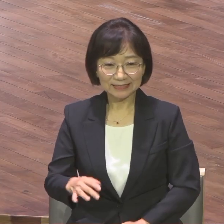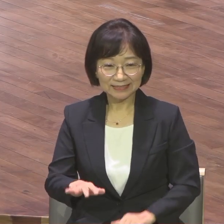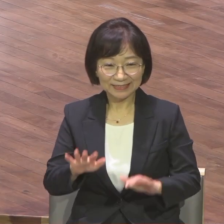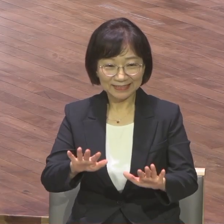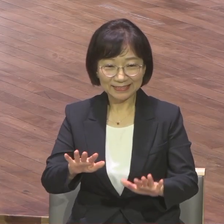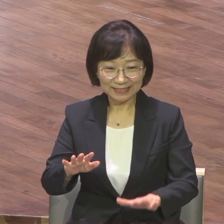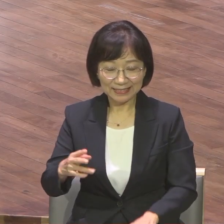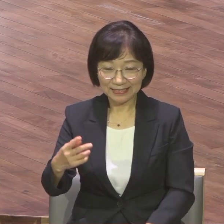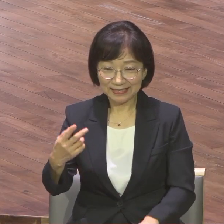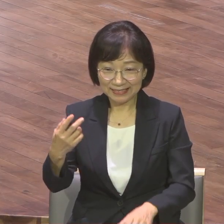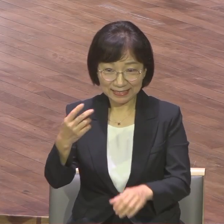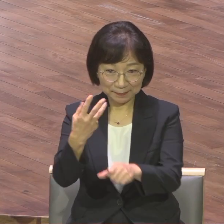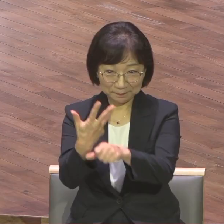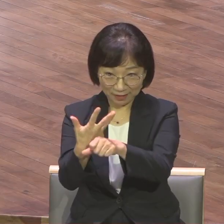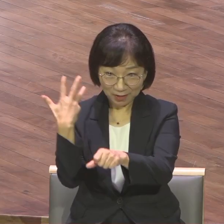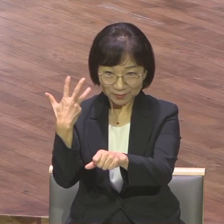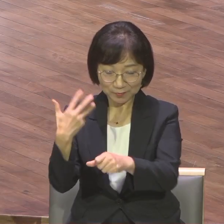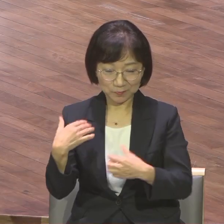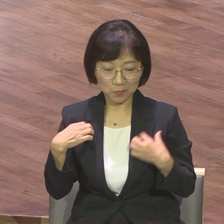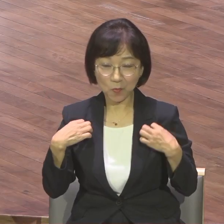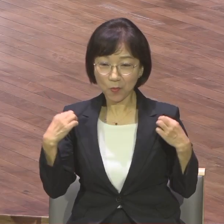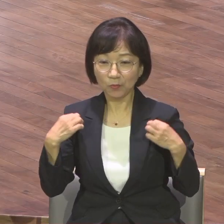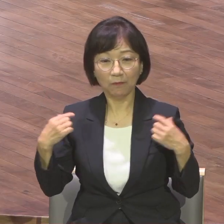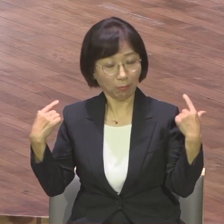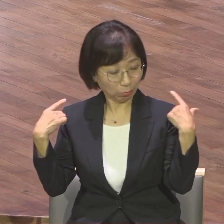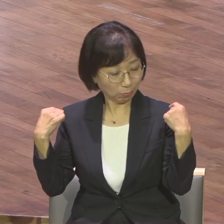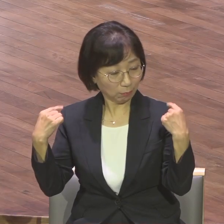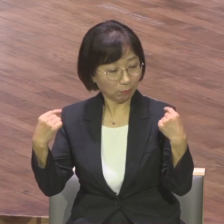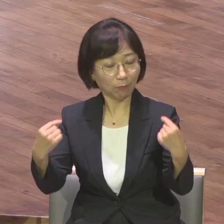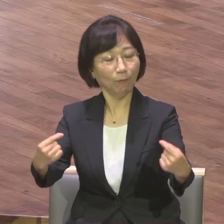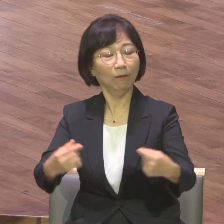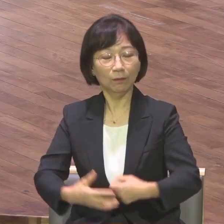2024년은 18년 전 저는 그대로 다